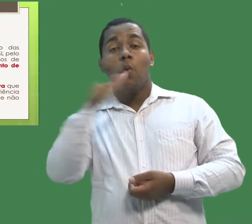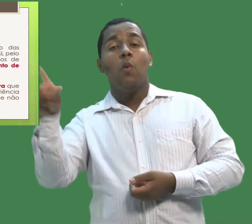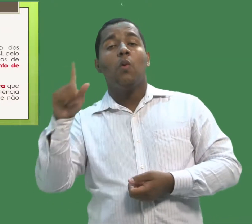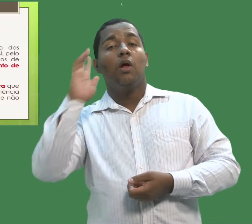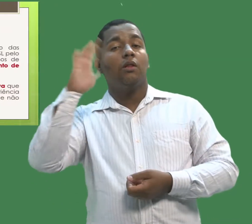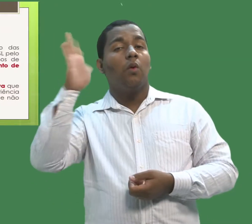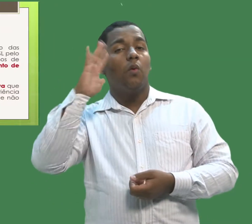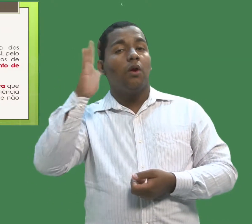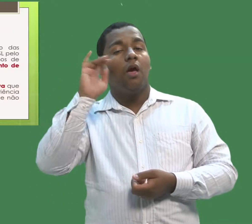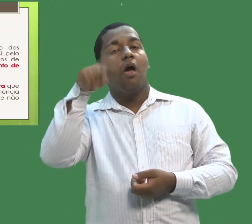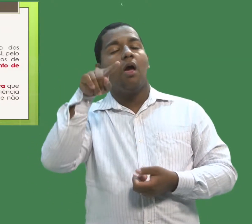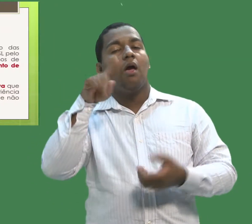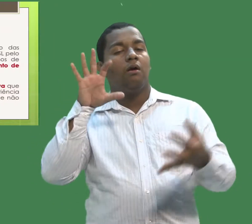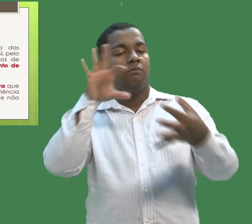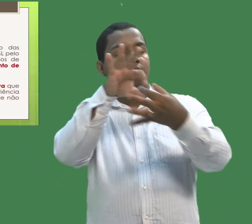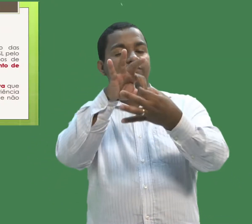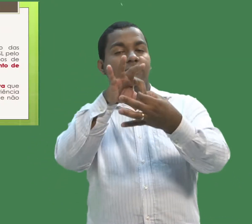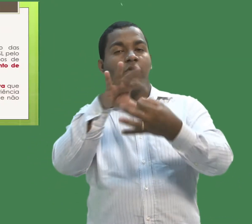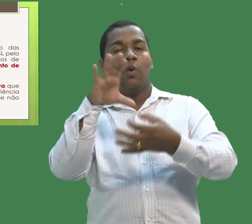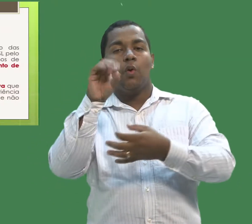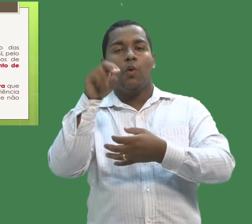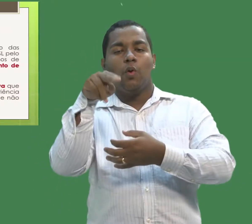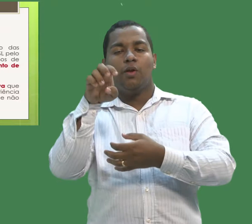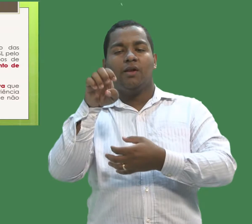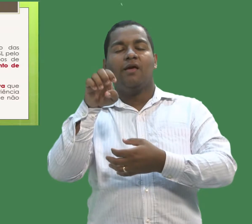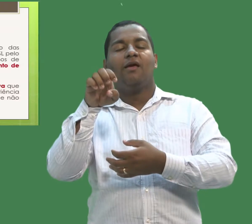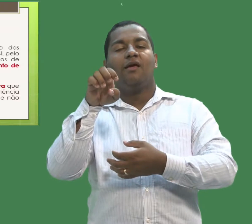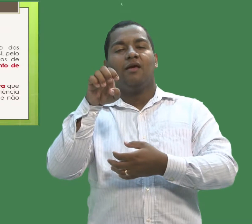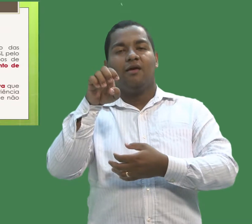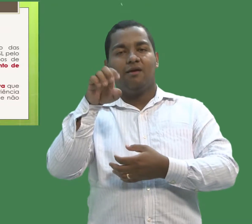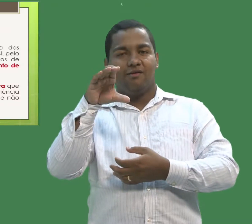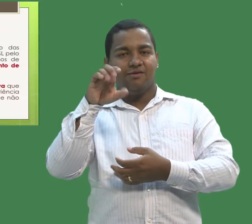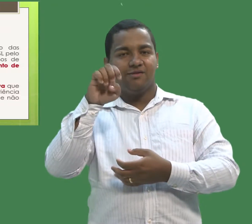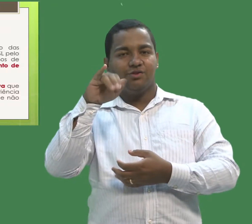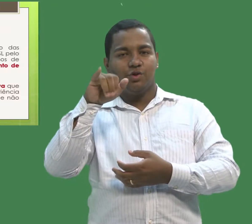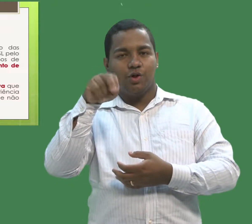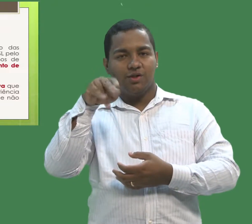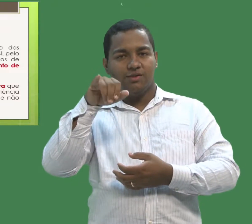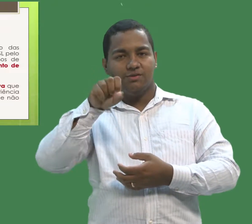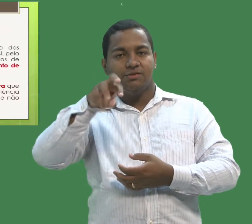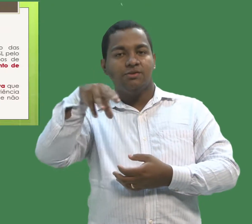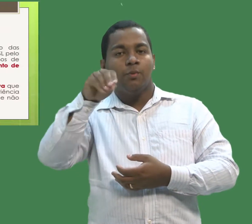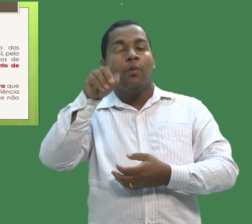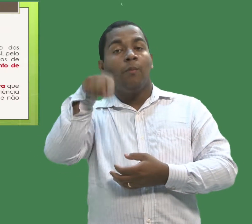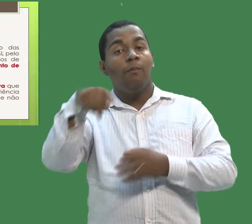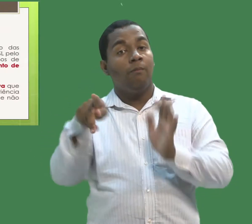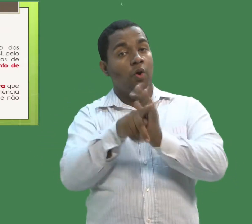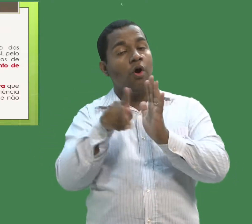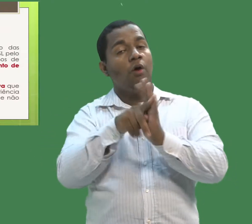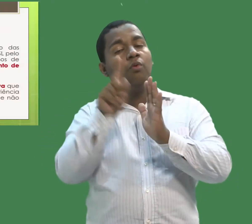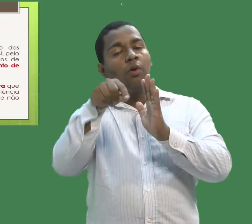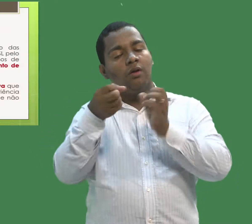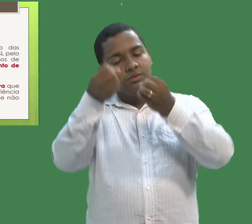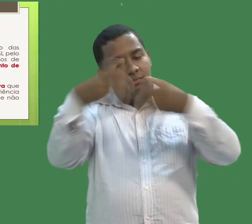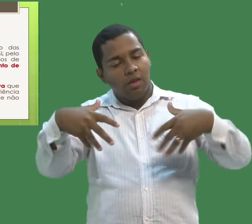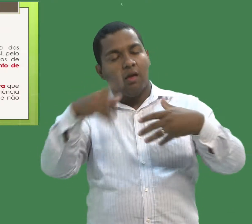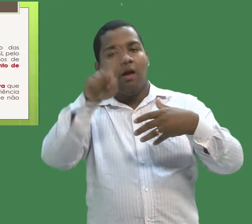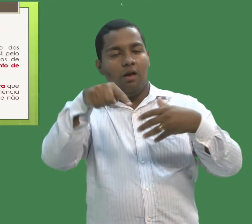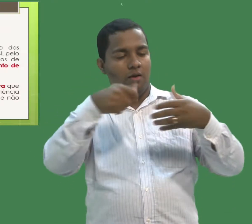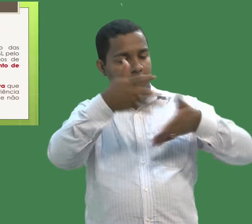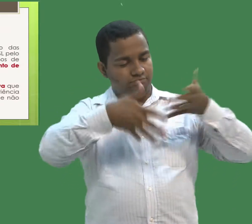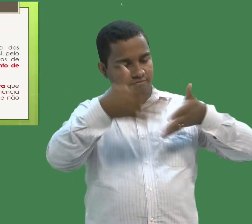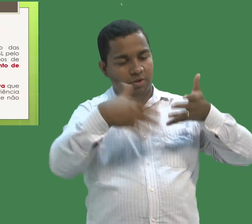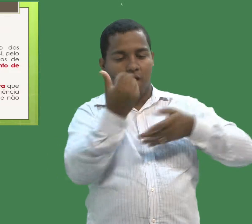Outra teoria é chamada de conexionismo. Ele faz parte do grupo das abordagens que procuram explicar a língua de